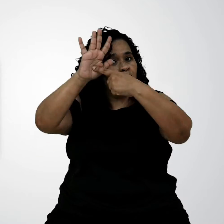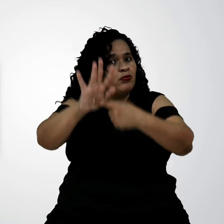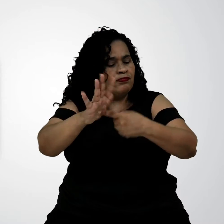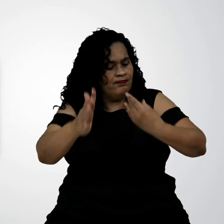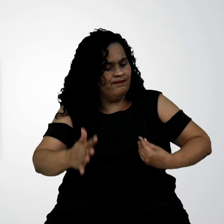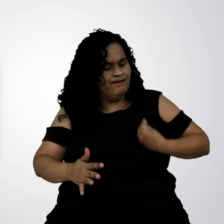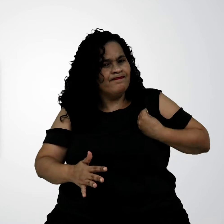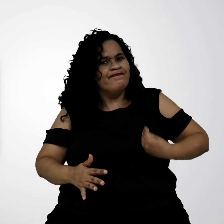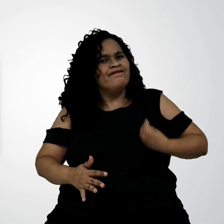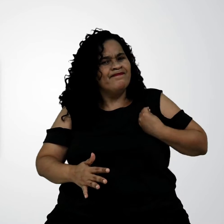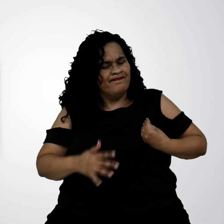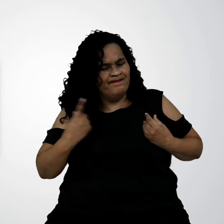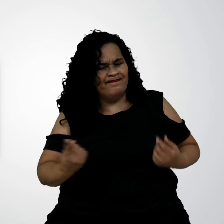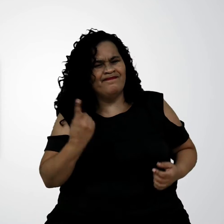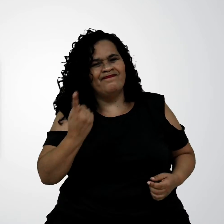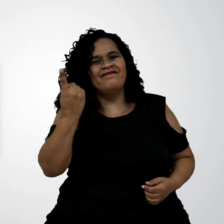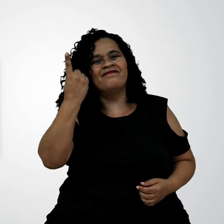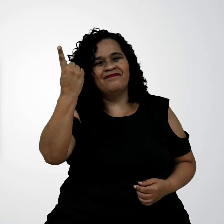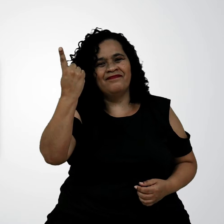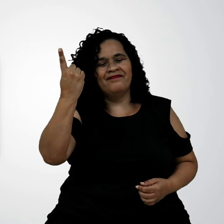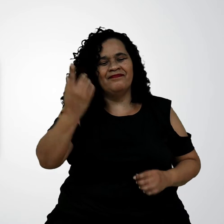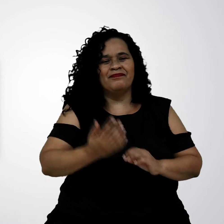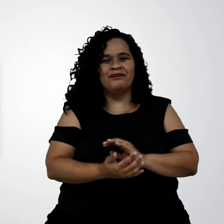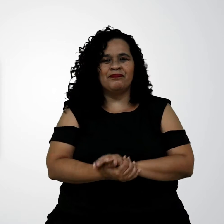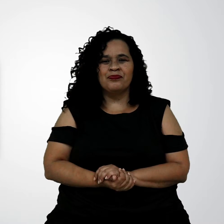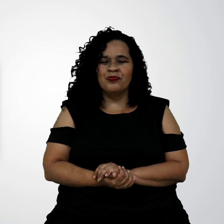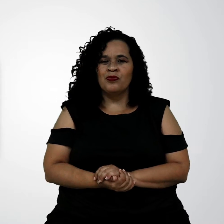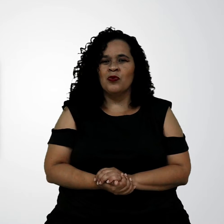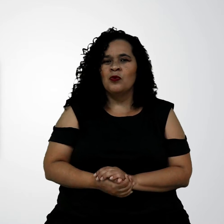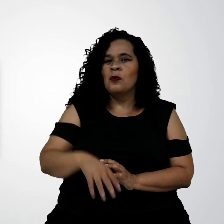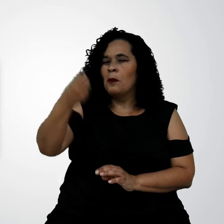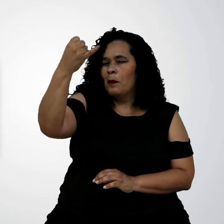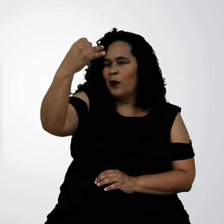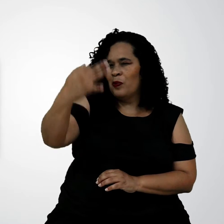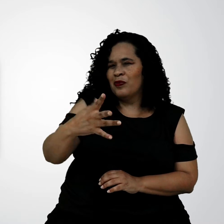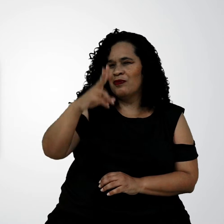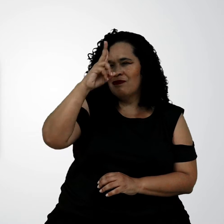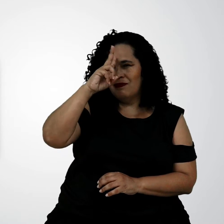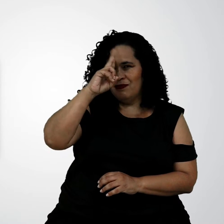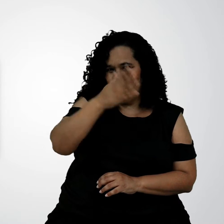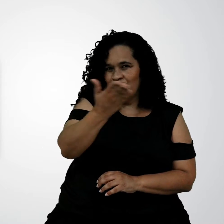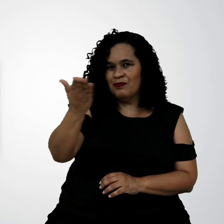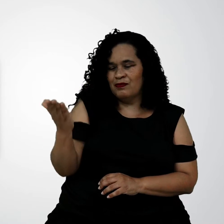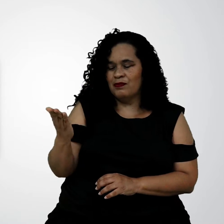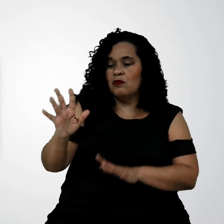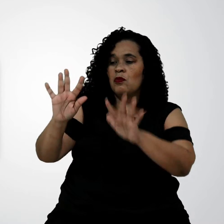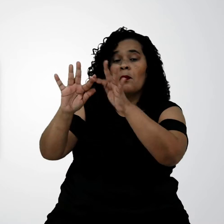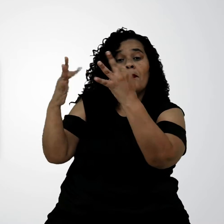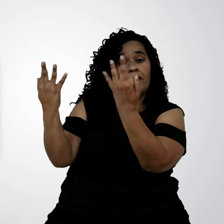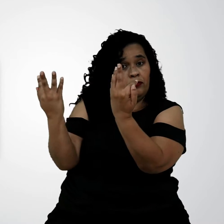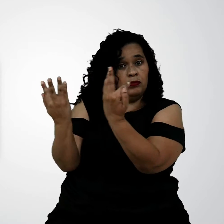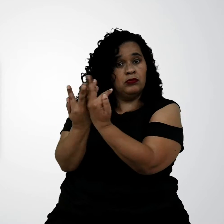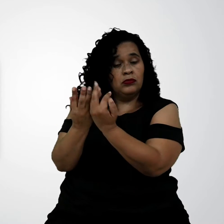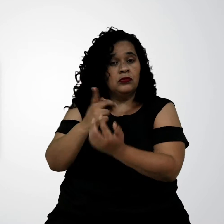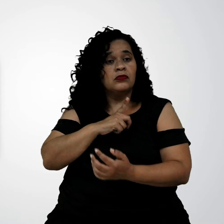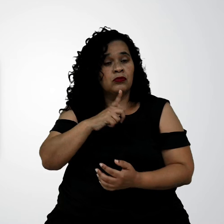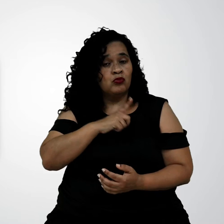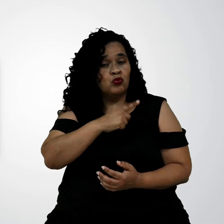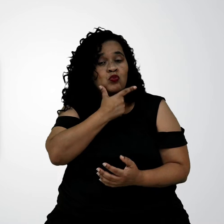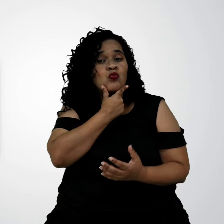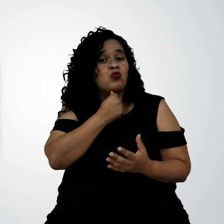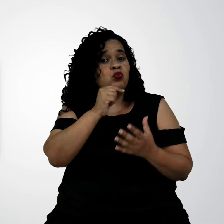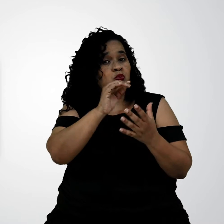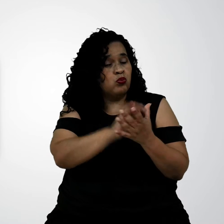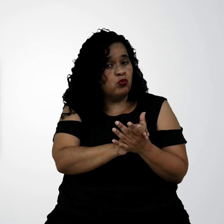em abundância. Deixa eu contar uma história. Uma família, um casal e mais